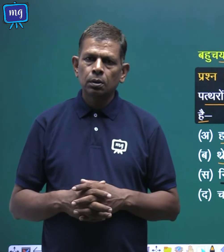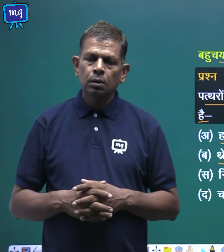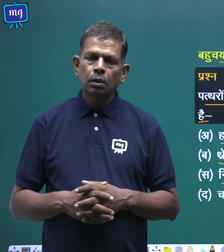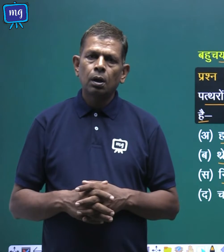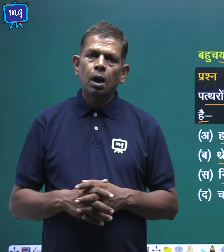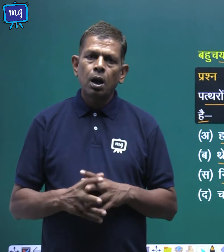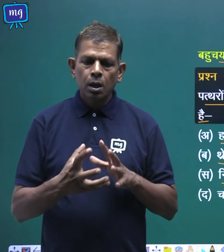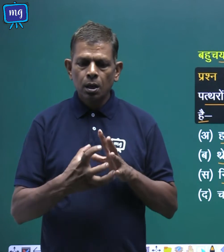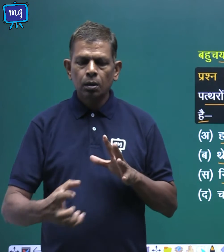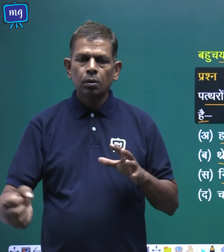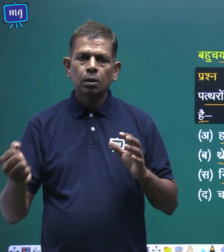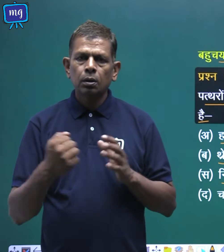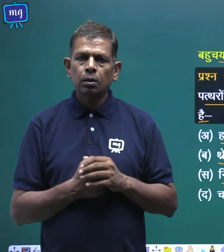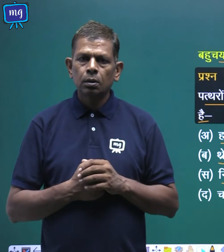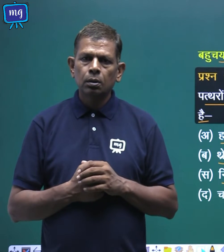निष्पावन द्वारा,